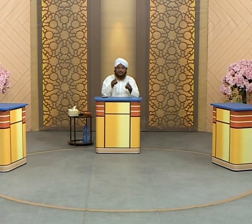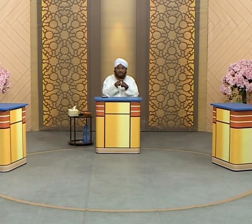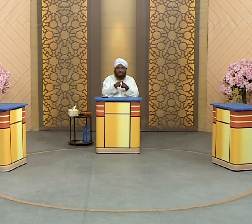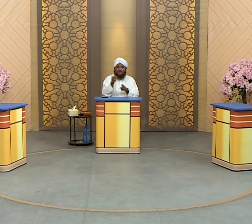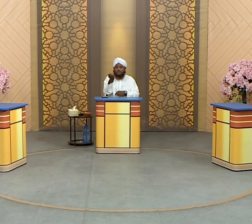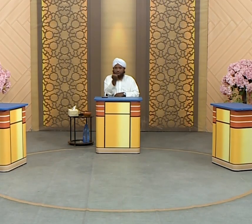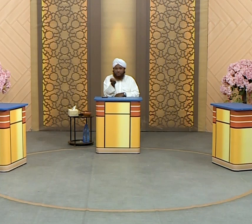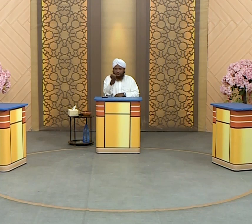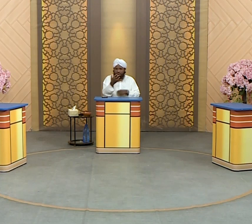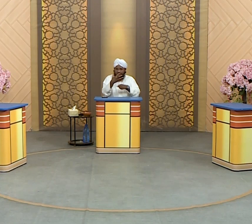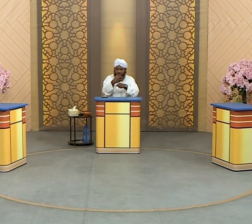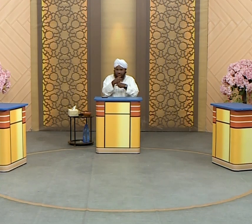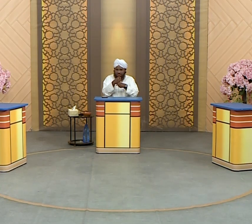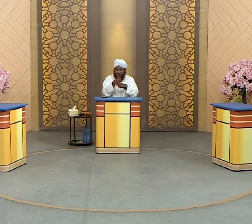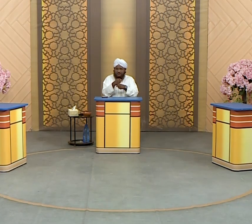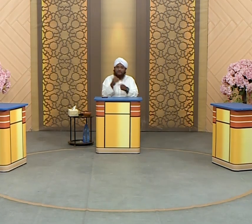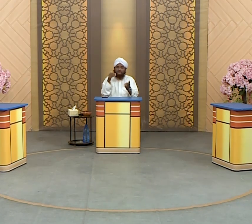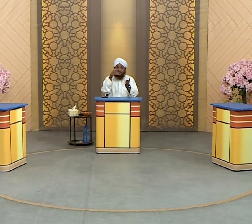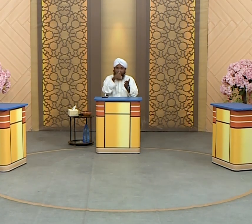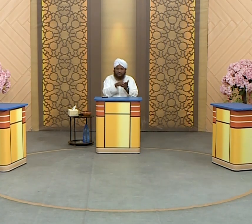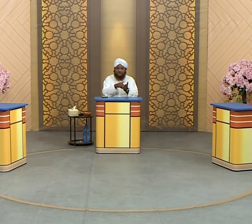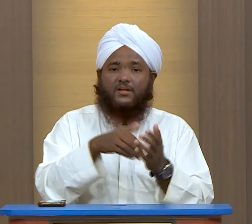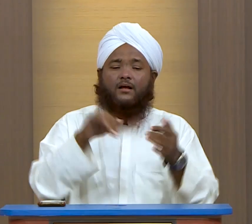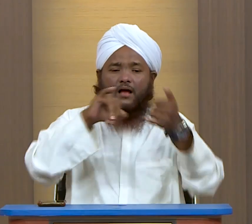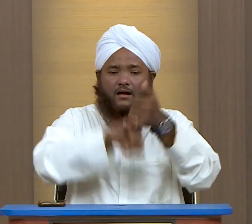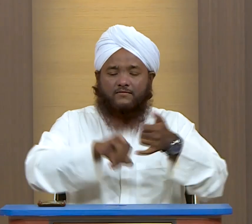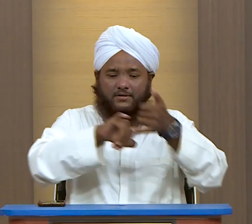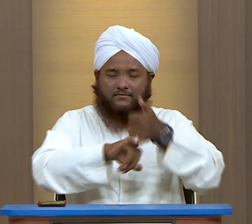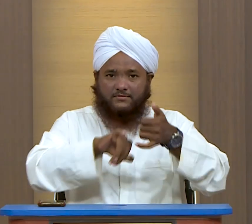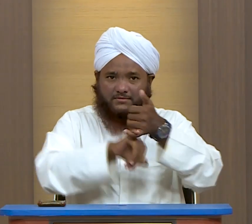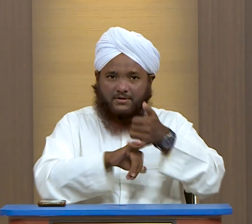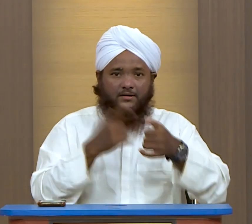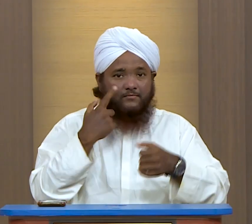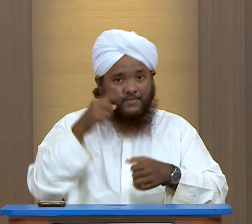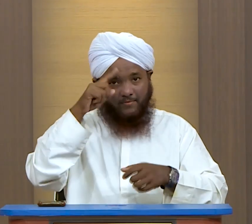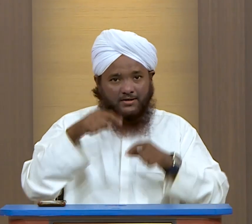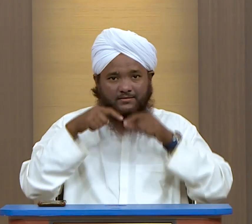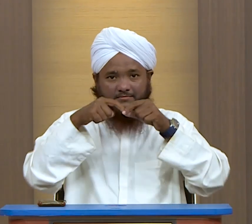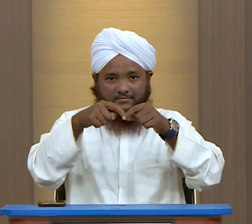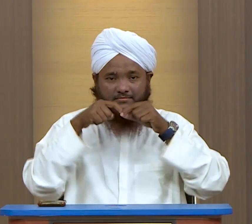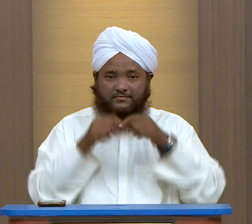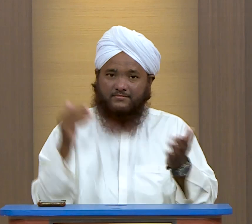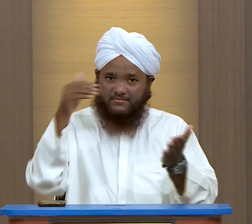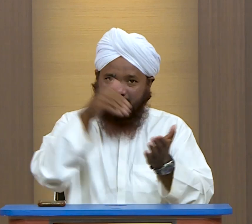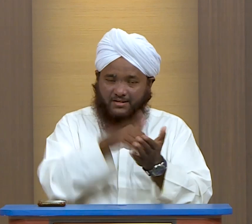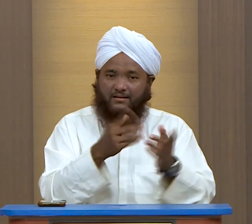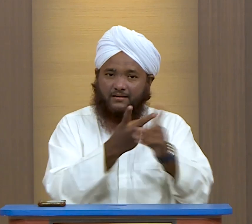وار اجتماعی طور پر دیکھے جانے والے مدنی مذاکرے میں خود بھی شرکت کرتے رہیں اور دوسروں تک بھی اس کی دعوت پہنچاتے